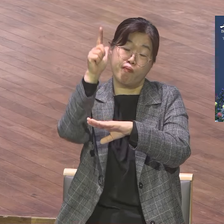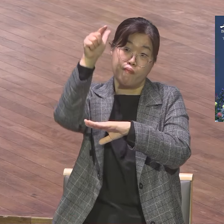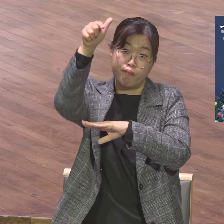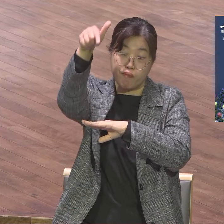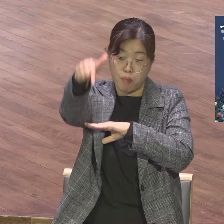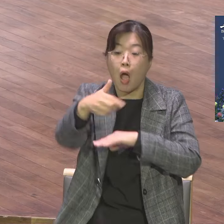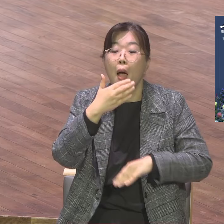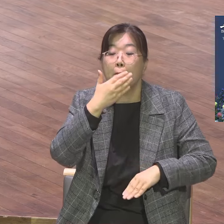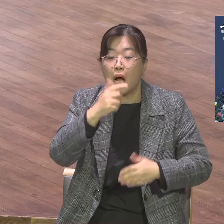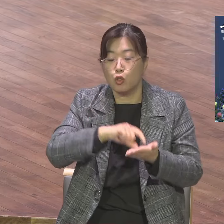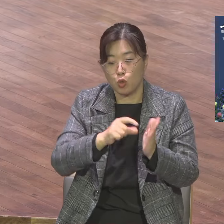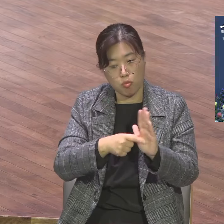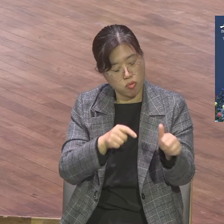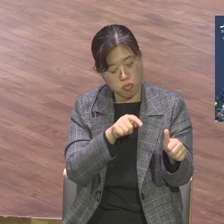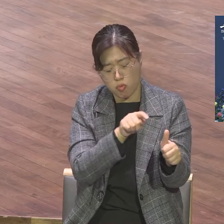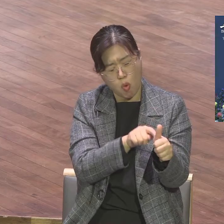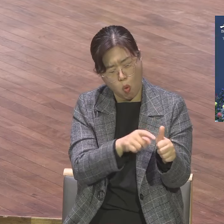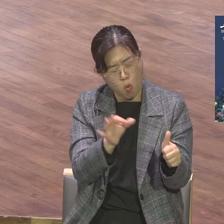처음이 싹 다